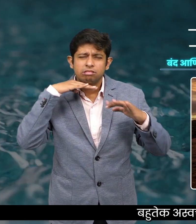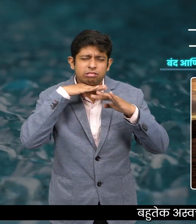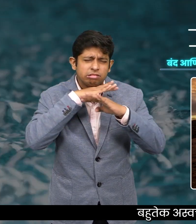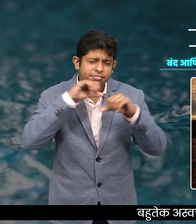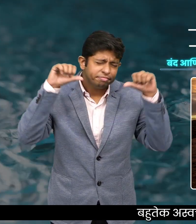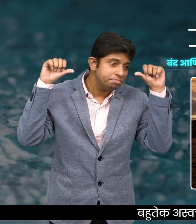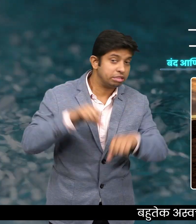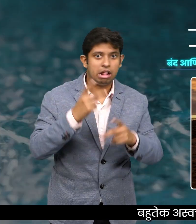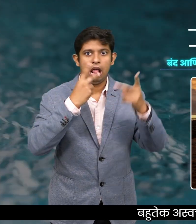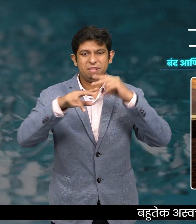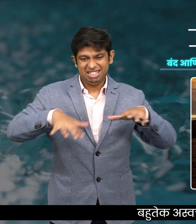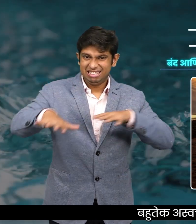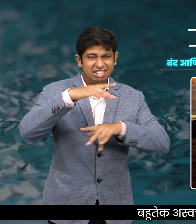बहुतेक अस्वच्छ परिस्थिती असते.